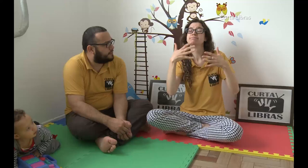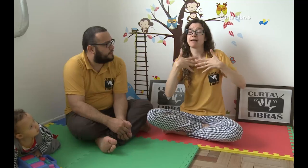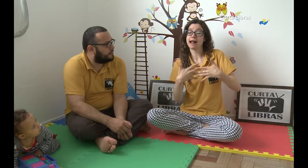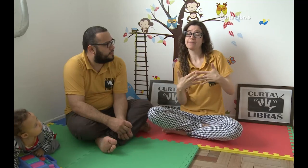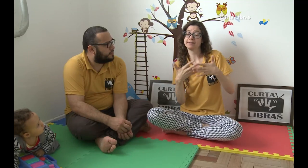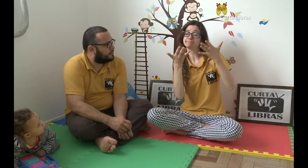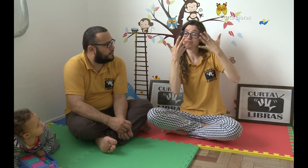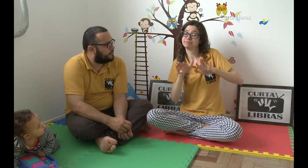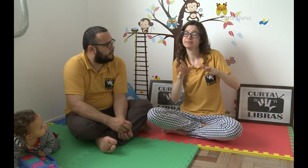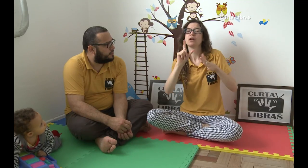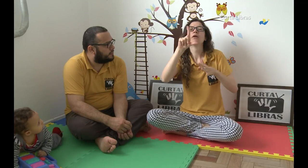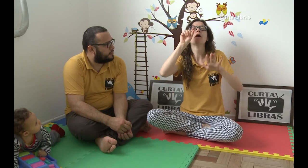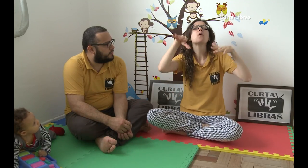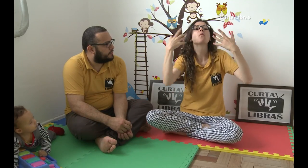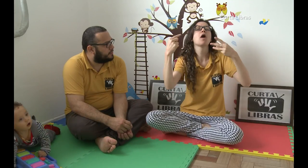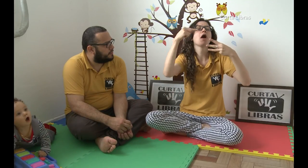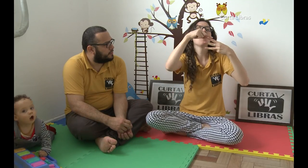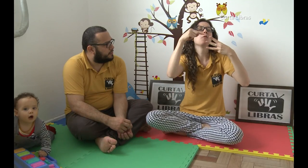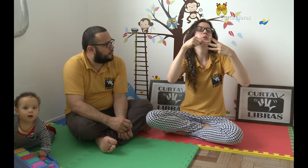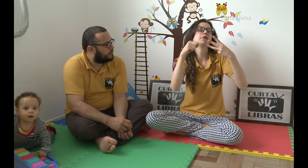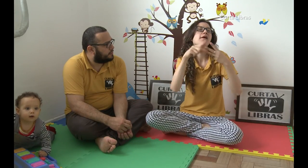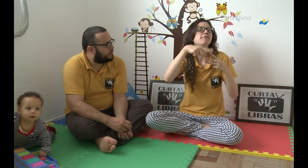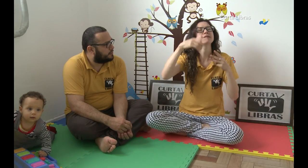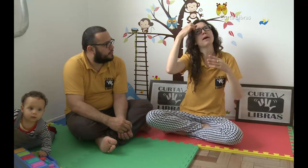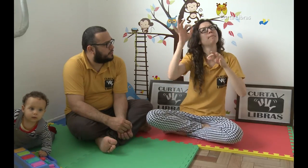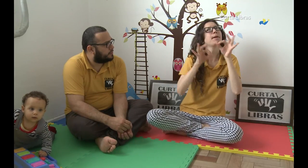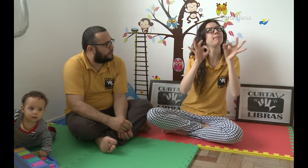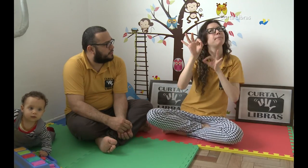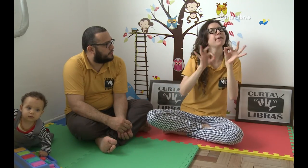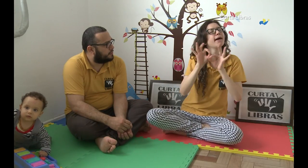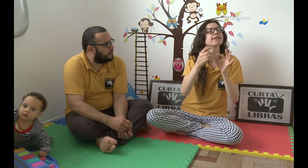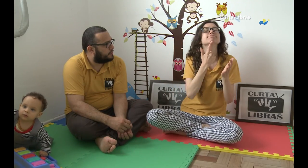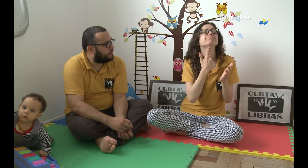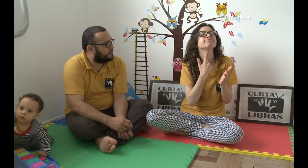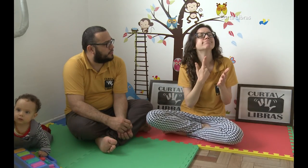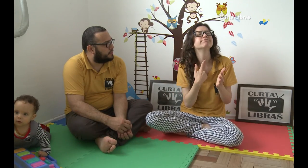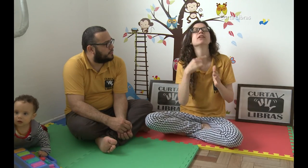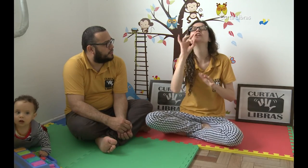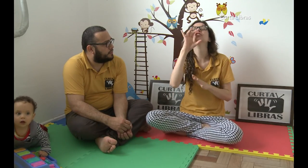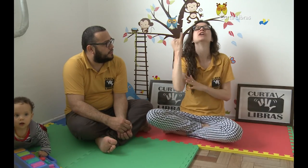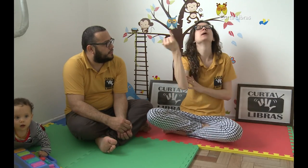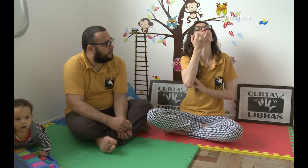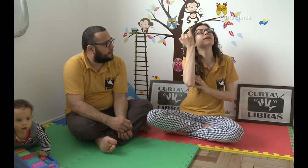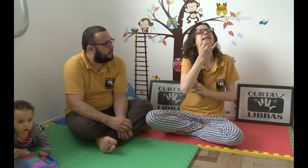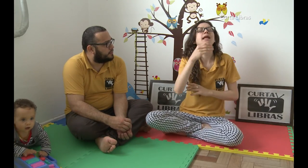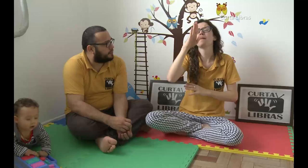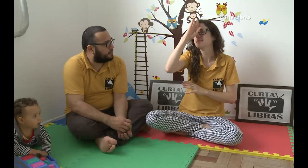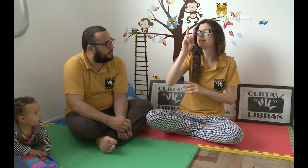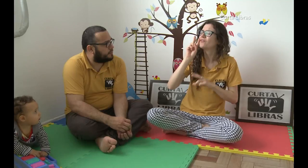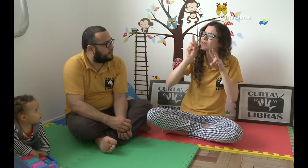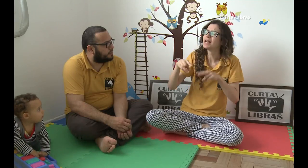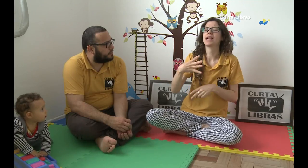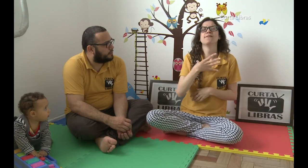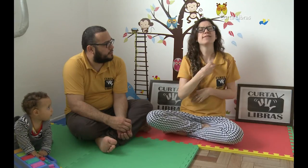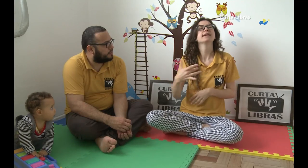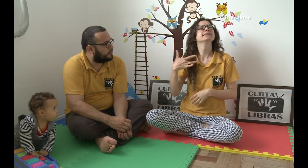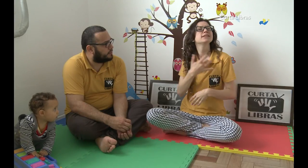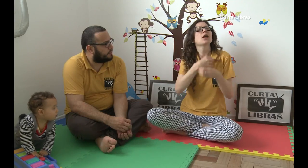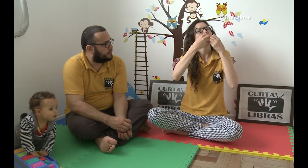estiver grávida Qual tipo de parto você vai escolher? Com qual se identifica mais? Mas é importante pensar No que é melhor para o